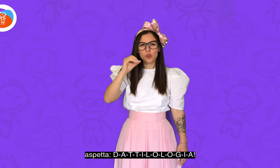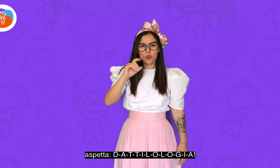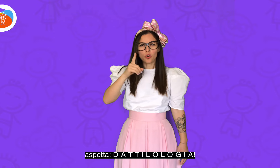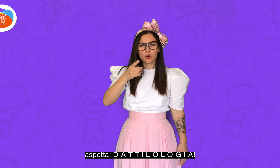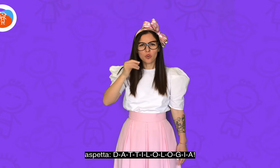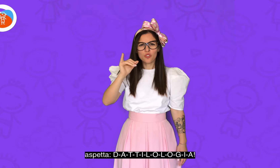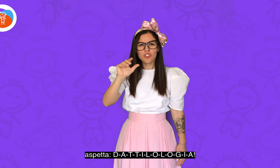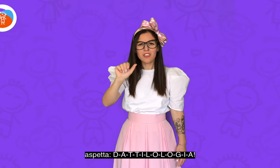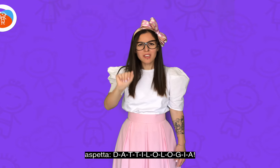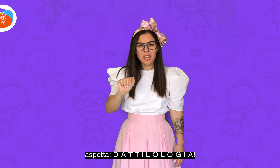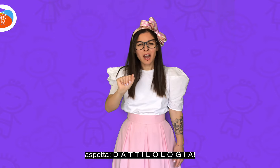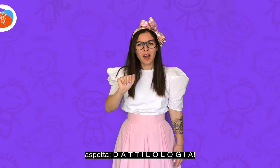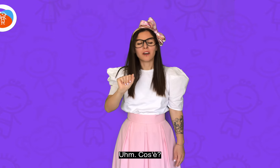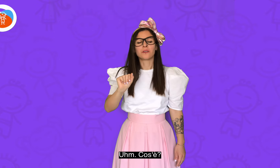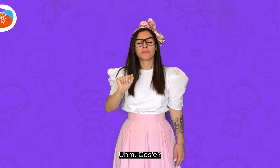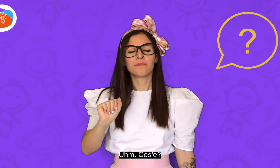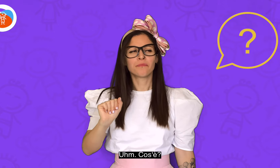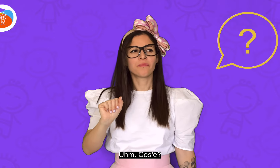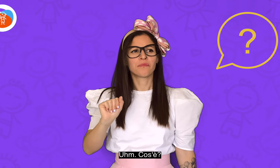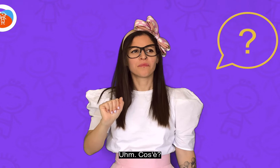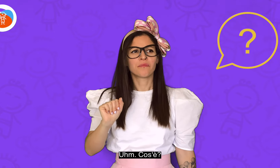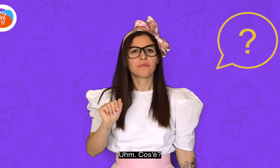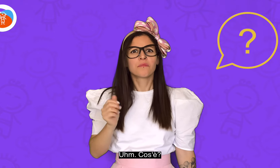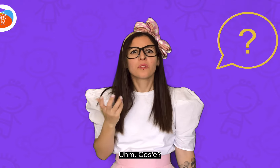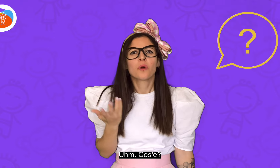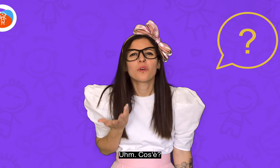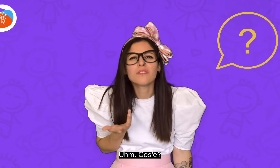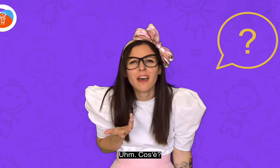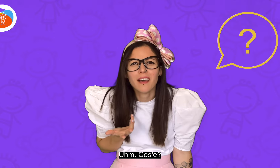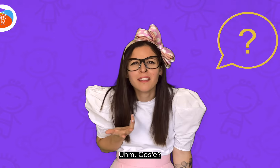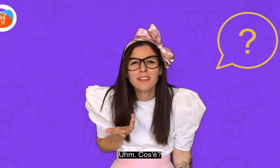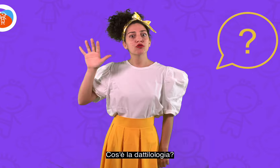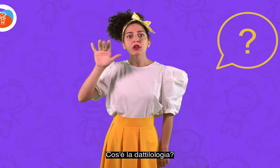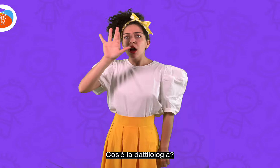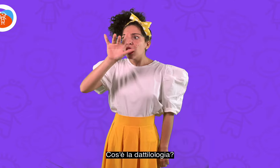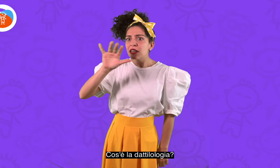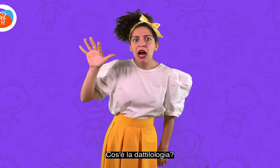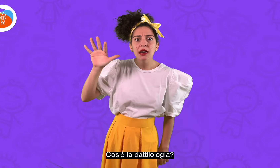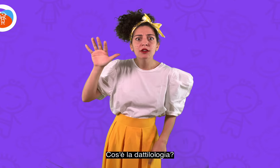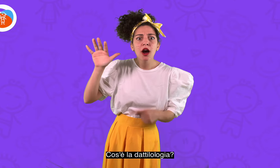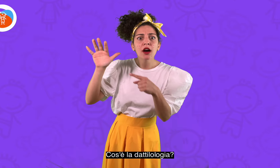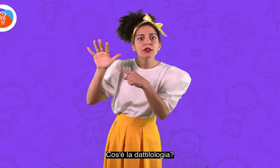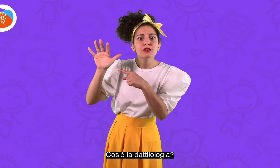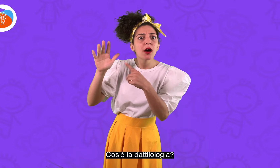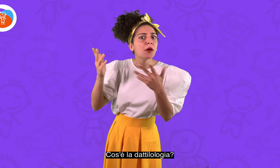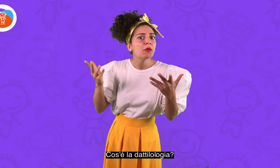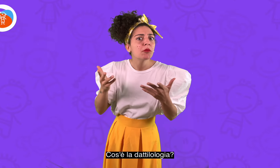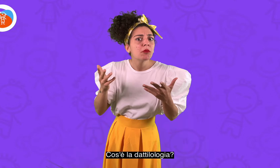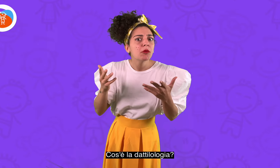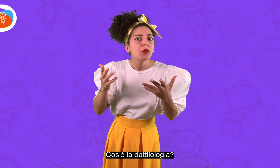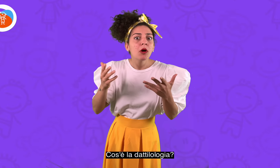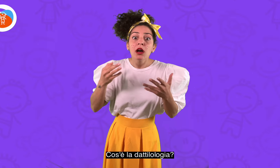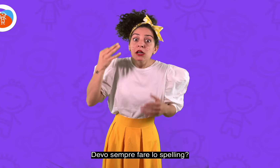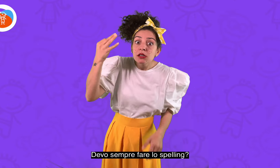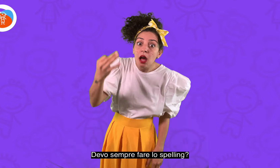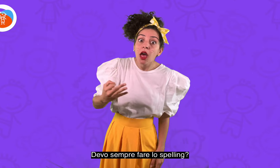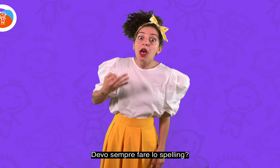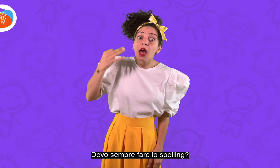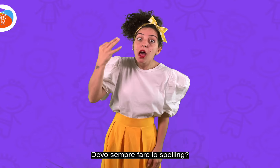Dattilologia Cos'è? Cos'è la datilologia? Devo